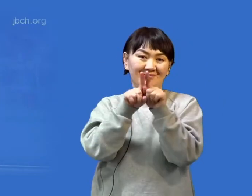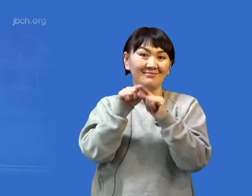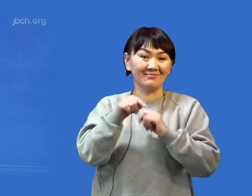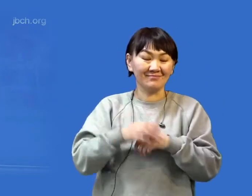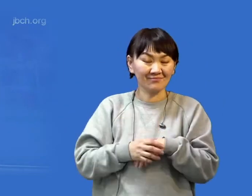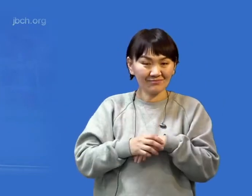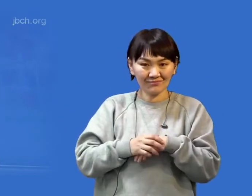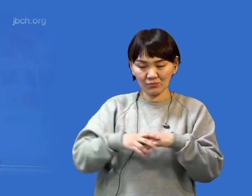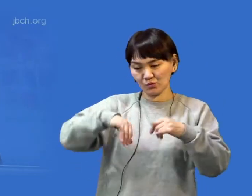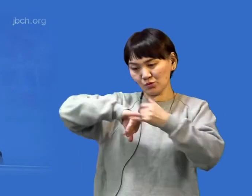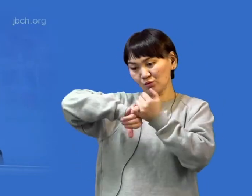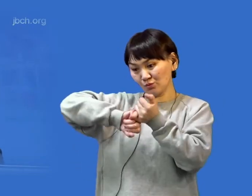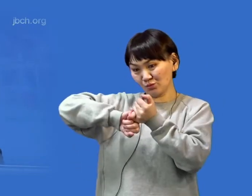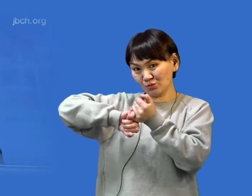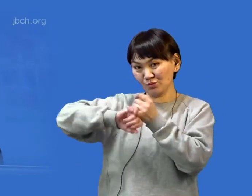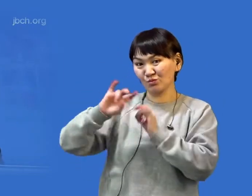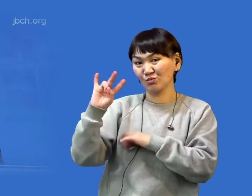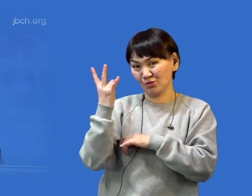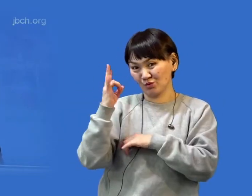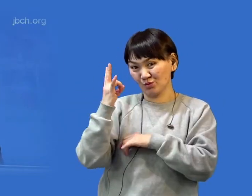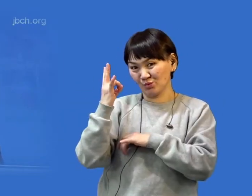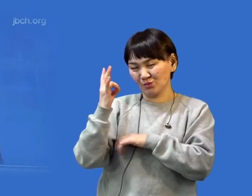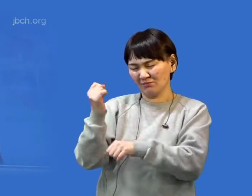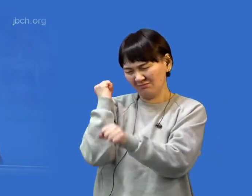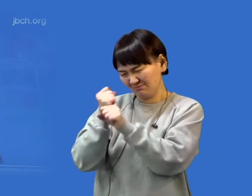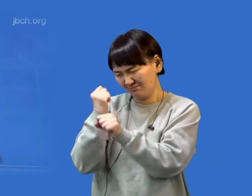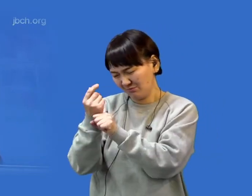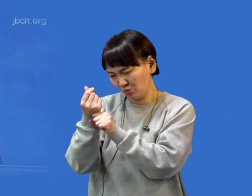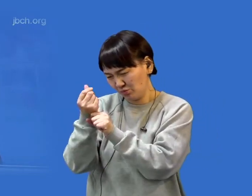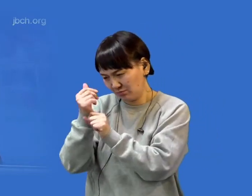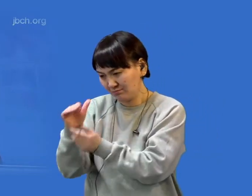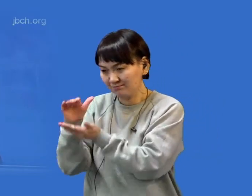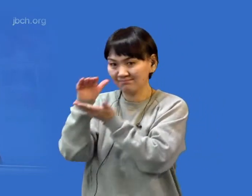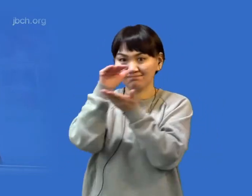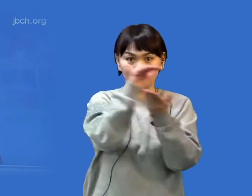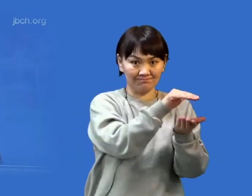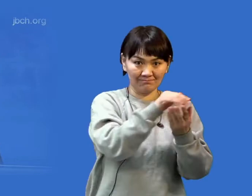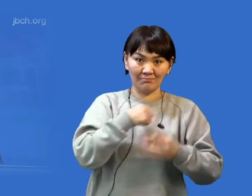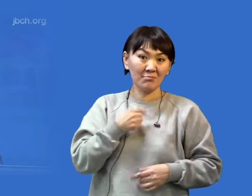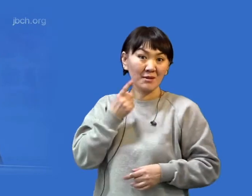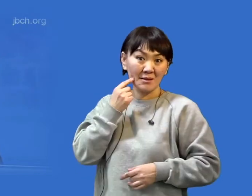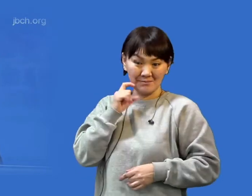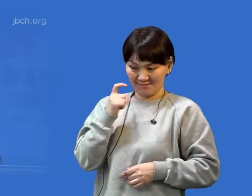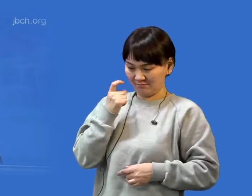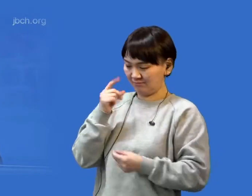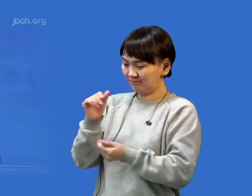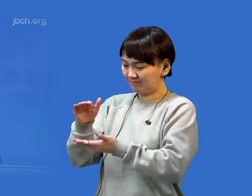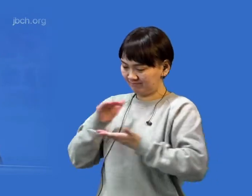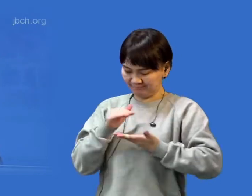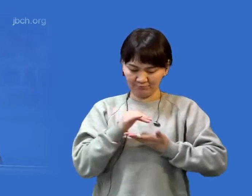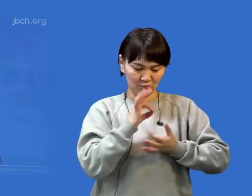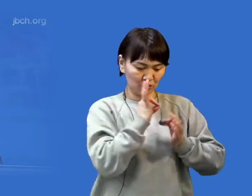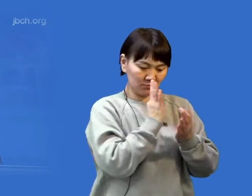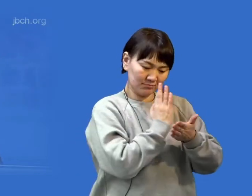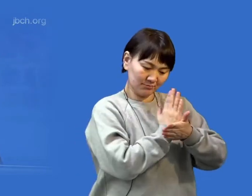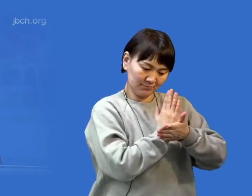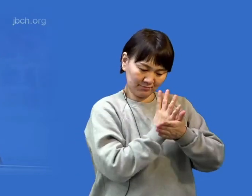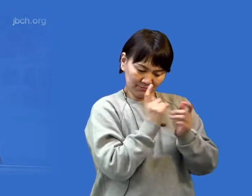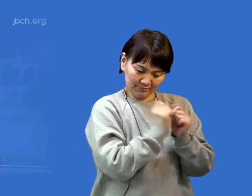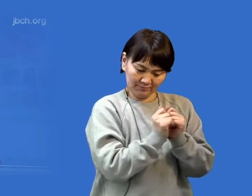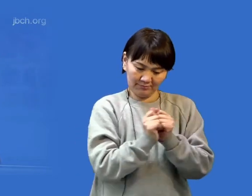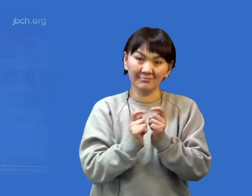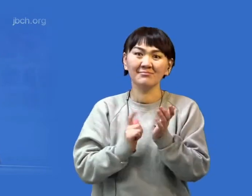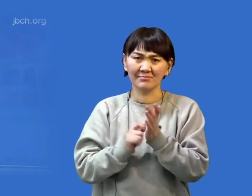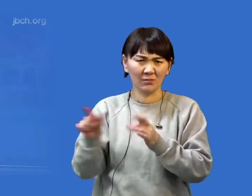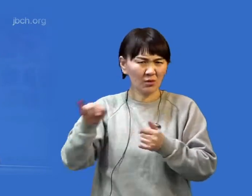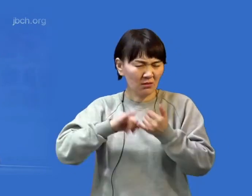Нөхөр нь одоо мөнгө олоод эхнэртэй өгөх юм бол эхнэр нь тэр мөнгийг сайн хэрэглэх хэрэгтэй үүдтэй. Тийм ээ амиад эндсэн